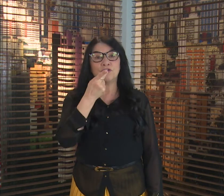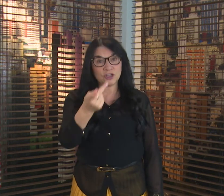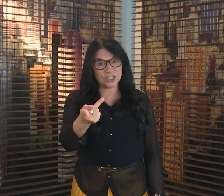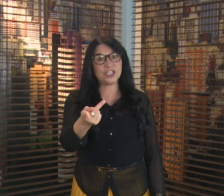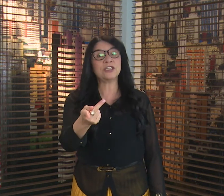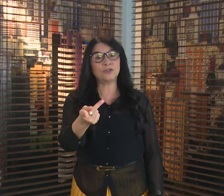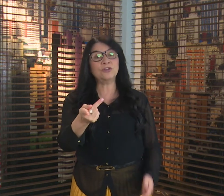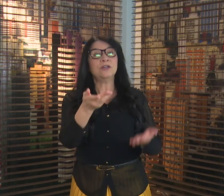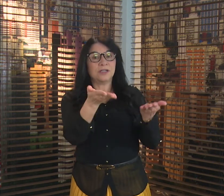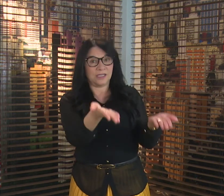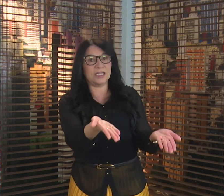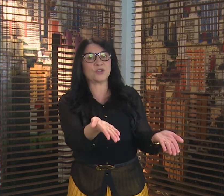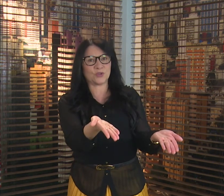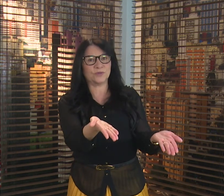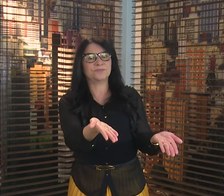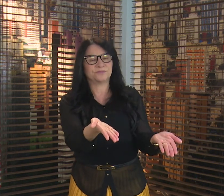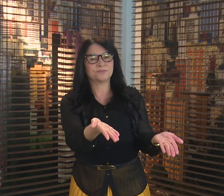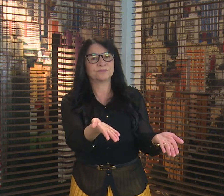tenho-vos dito isso,